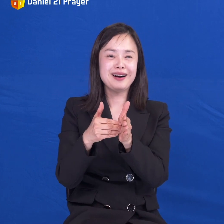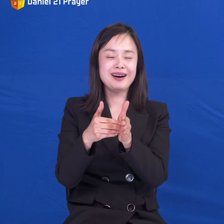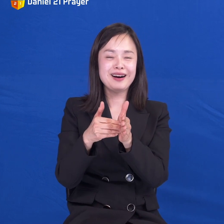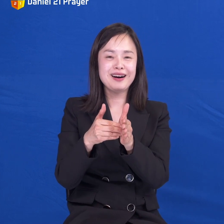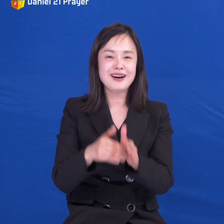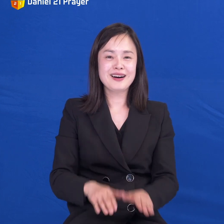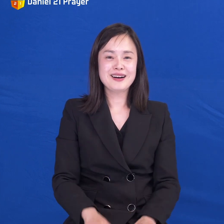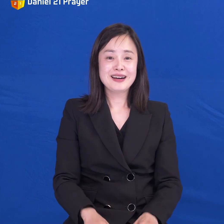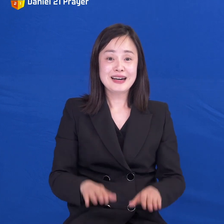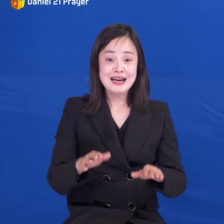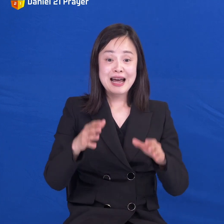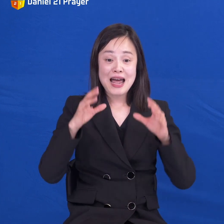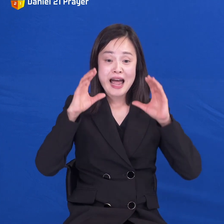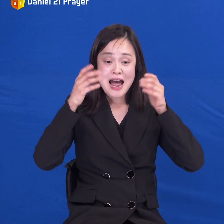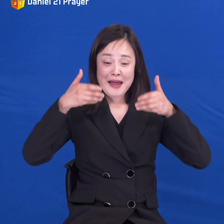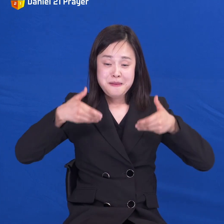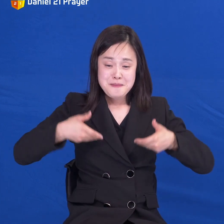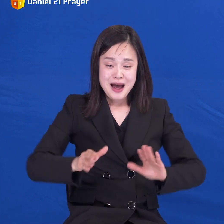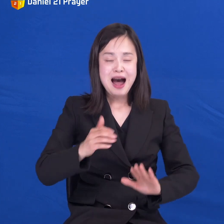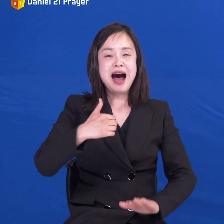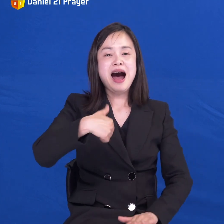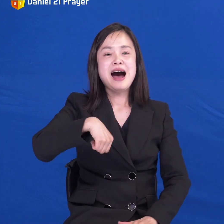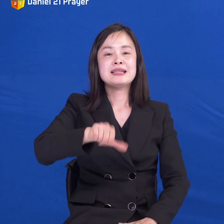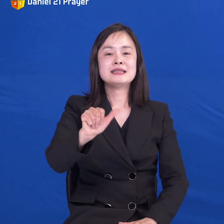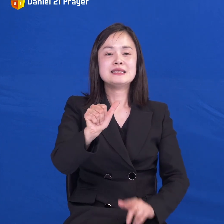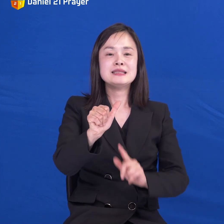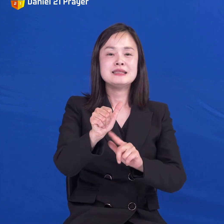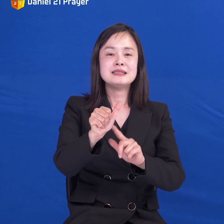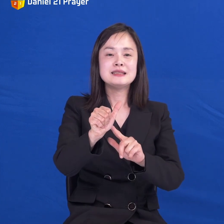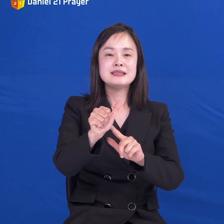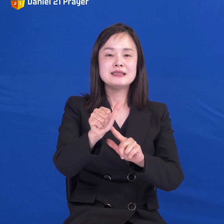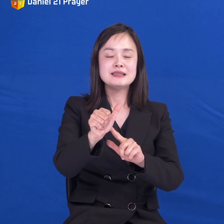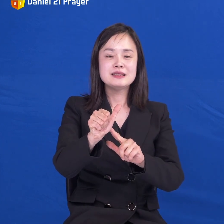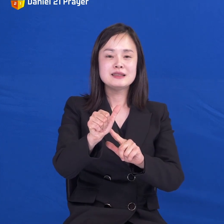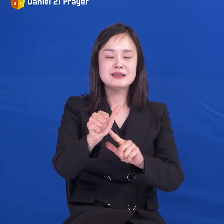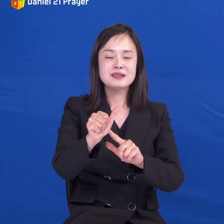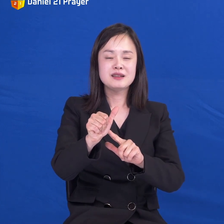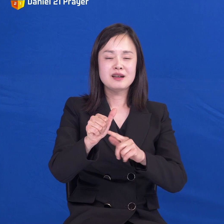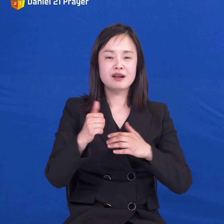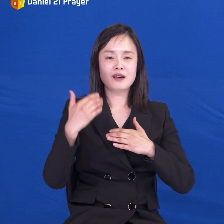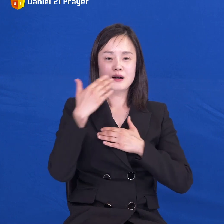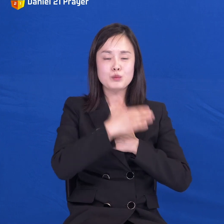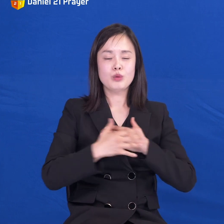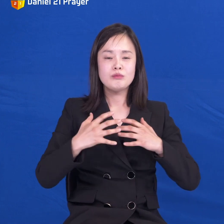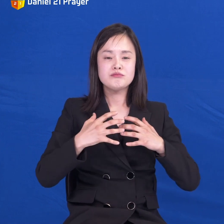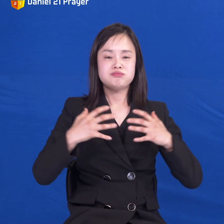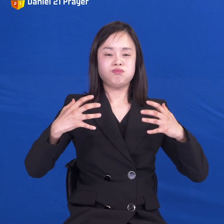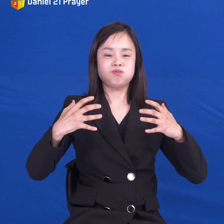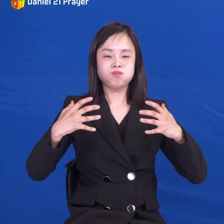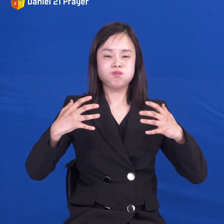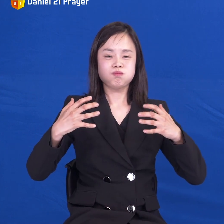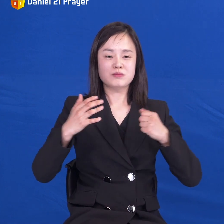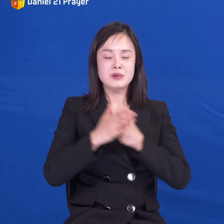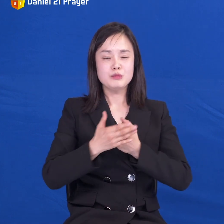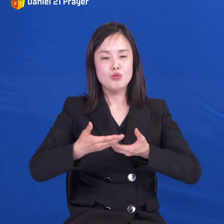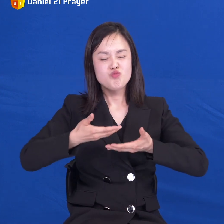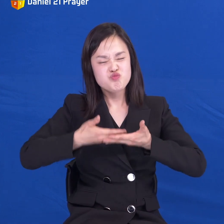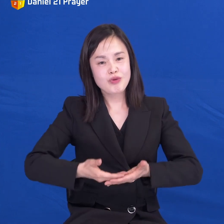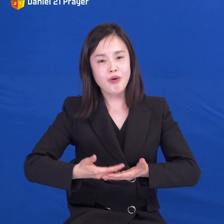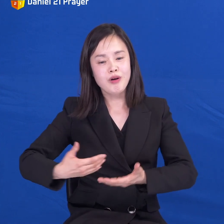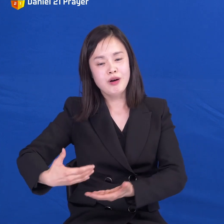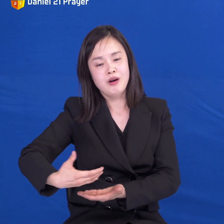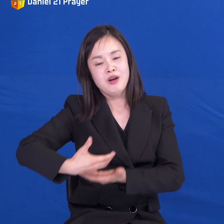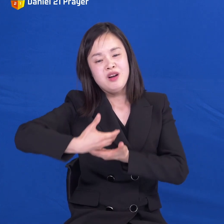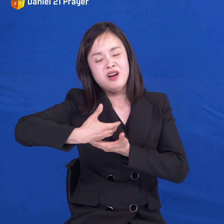그리고 아들이 태어났는데 너무 뚱뚱해서 앉지를 못해요. 앉혀놓으면 굴러버려요. 그래서 별명이